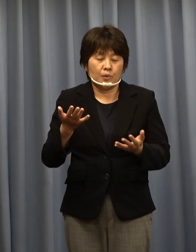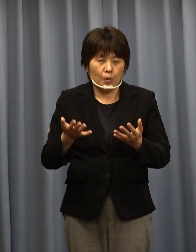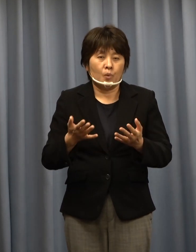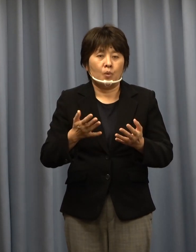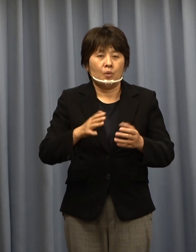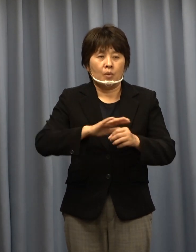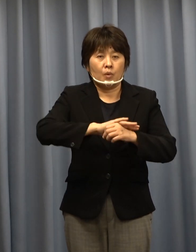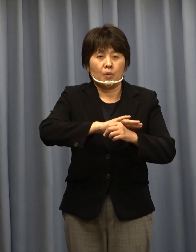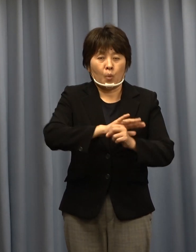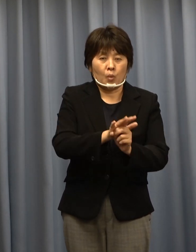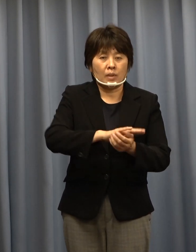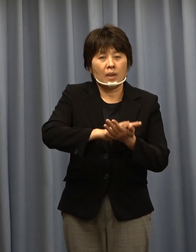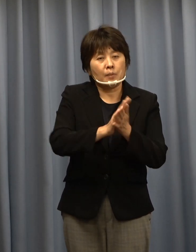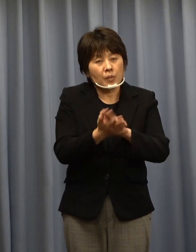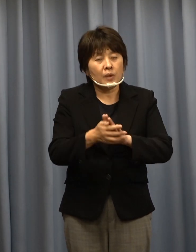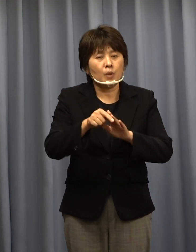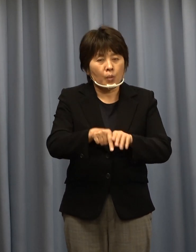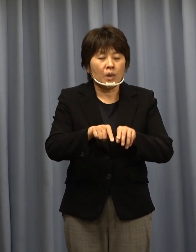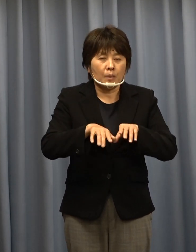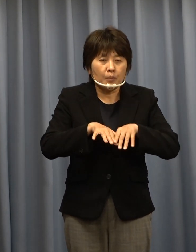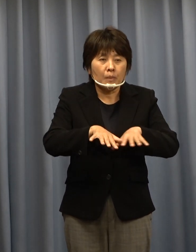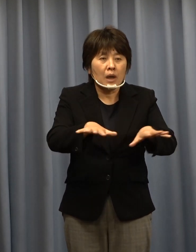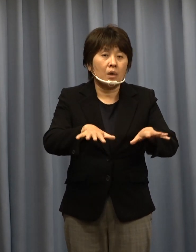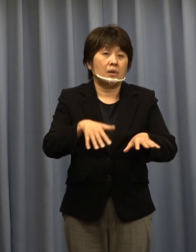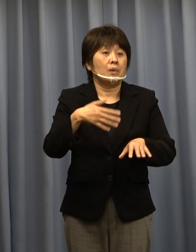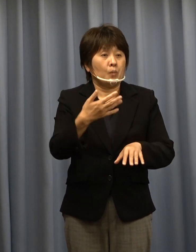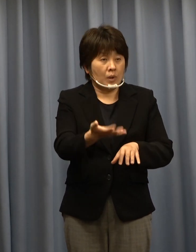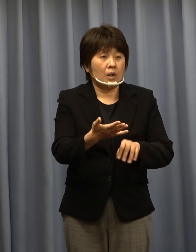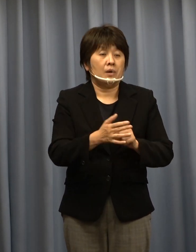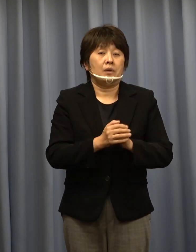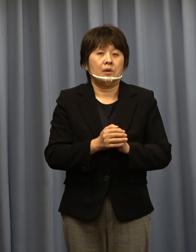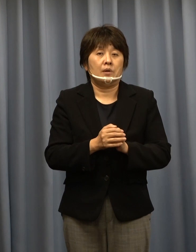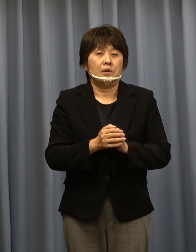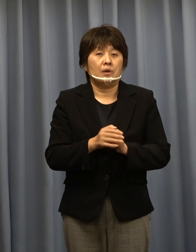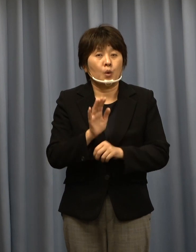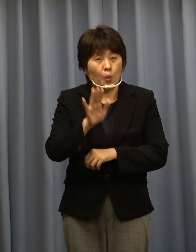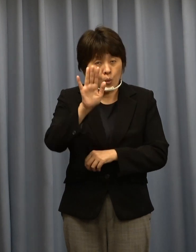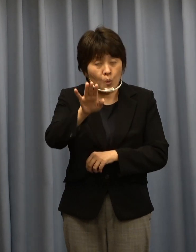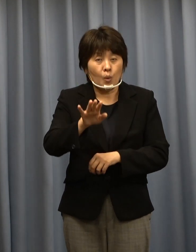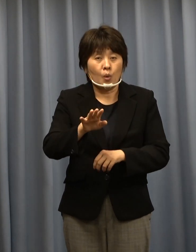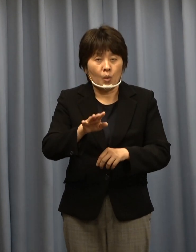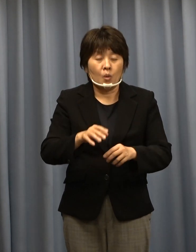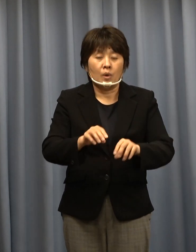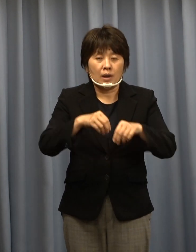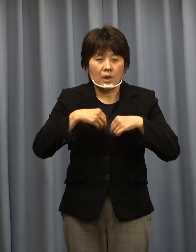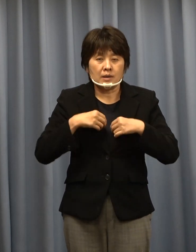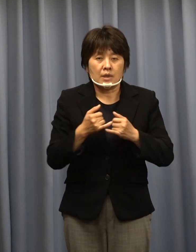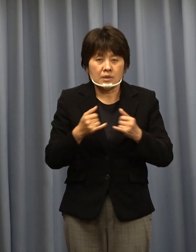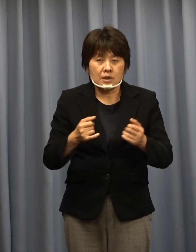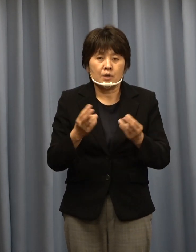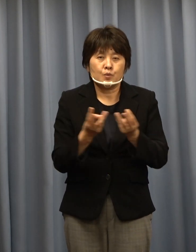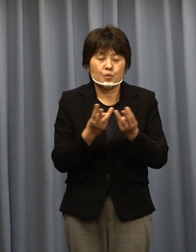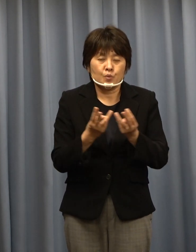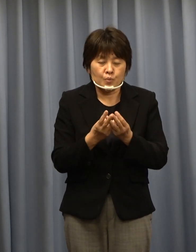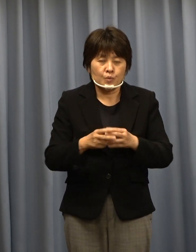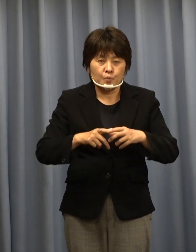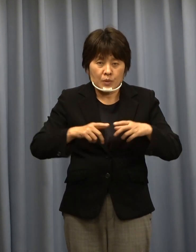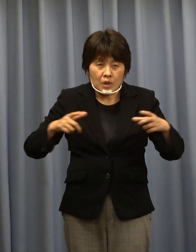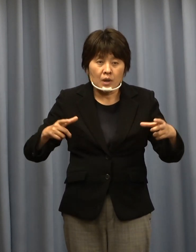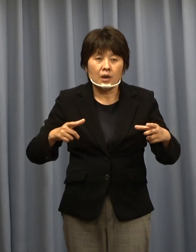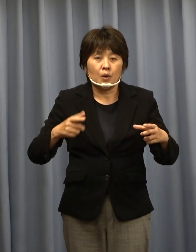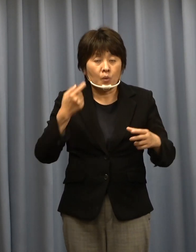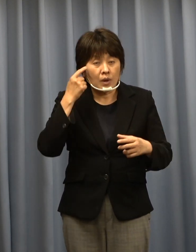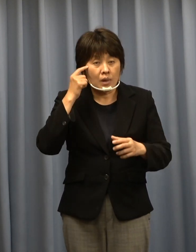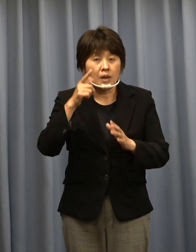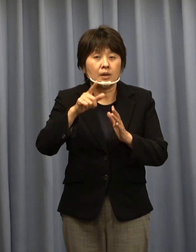ふうに見ているということでいいのかということと、今後その感染者数を押し上げる要因としてこう懸念されているのかというところをちょっと